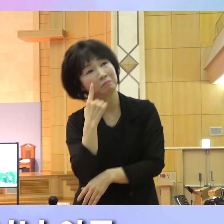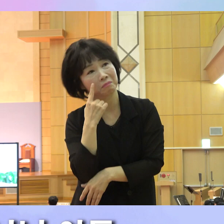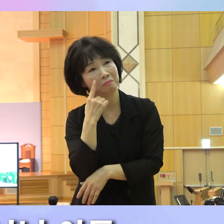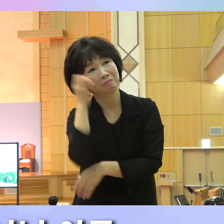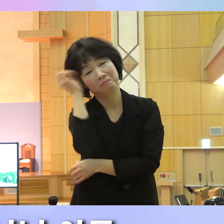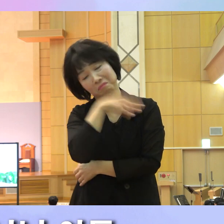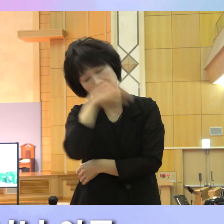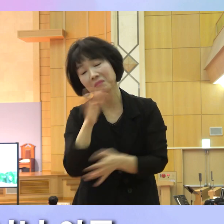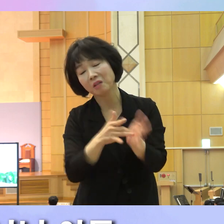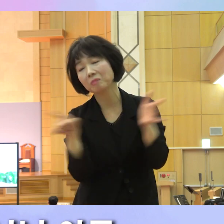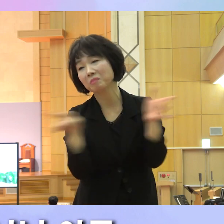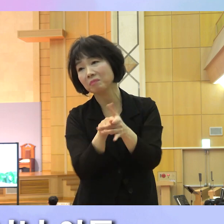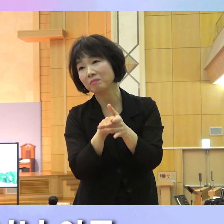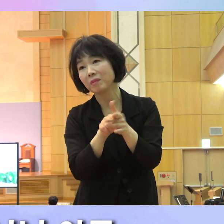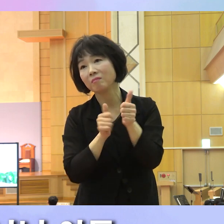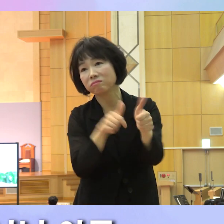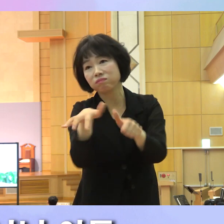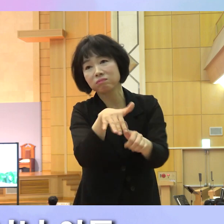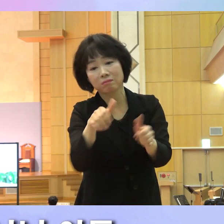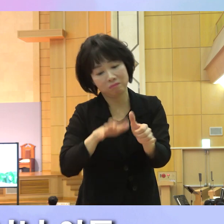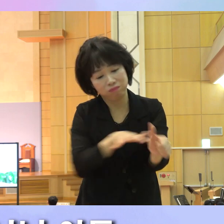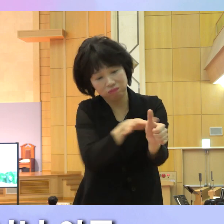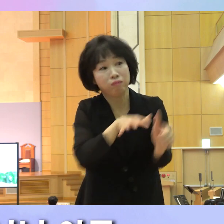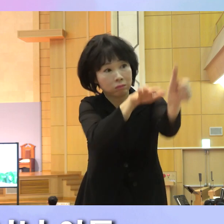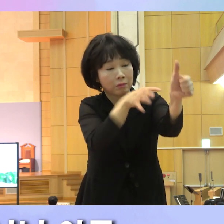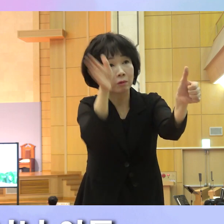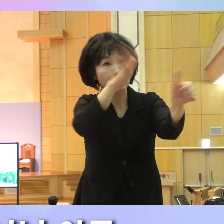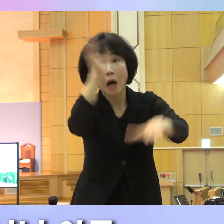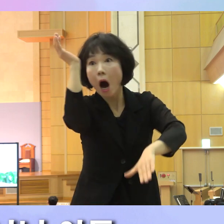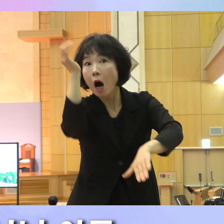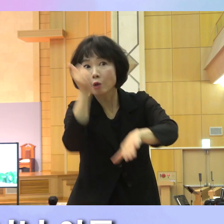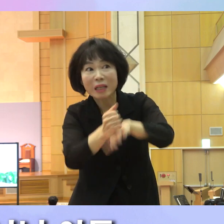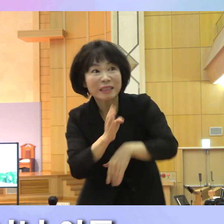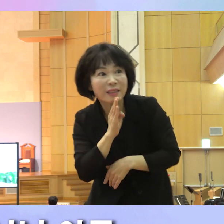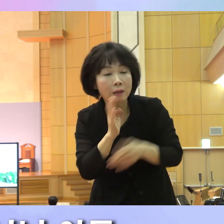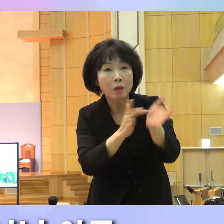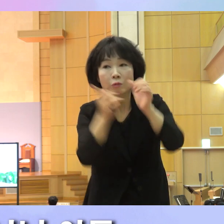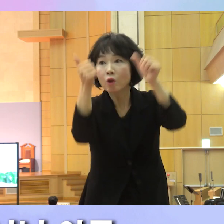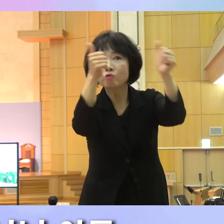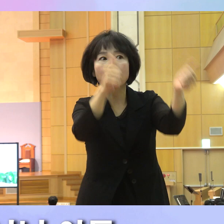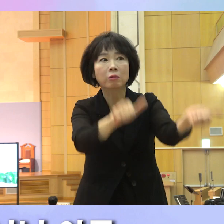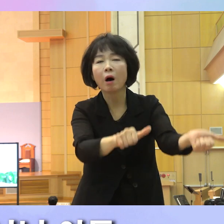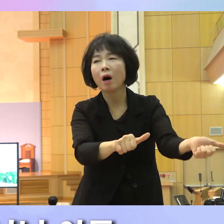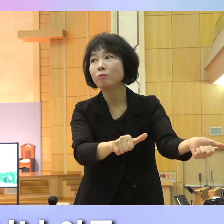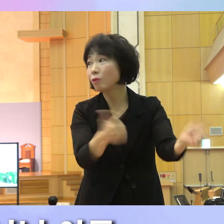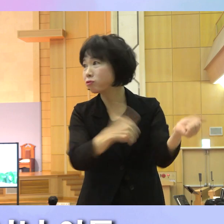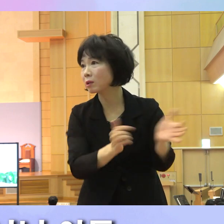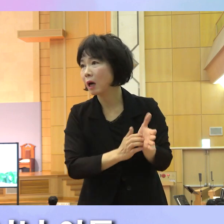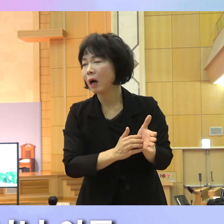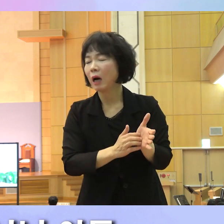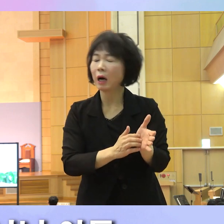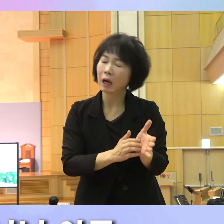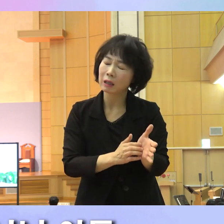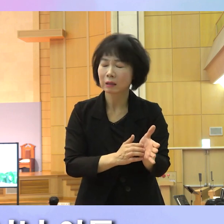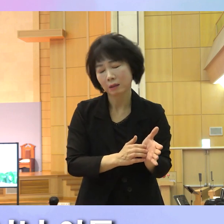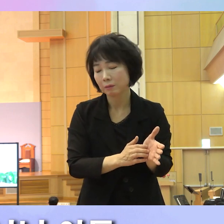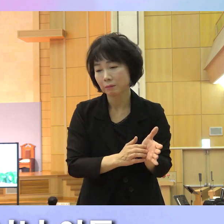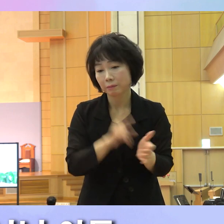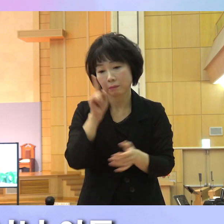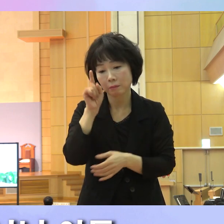믿었지. 그렇게 예수님을 믿는 거 하고 예수님이 죽었다가 살아난 후에